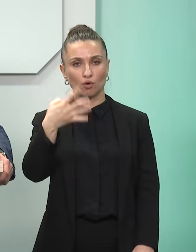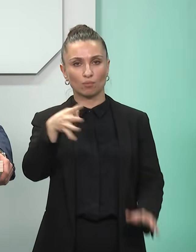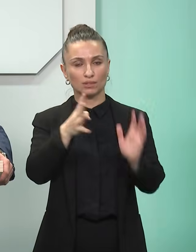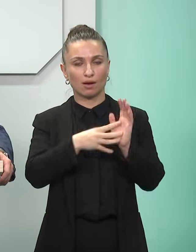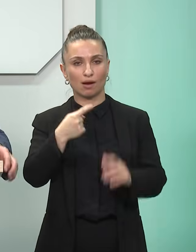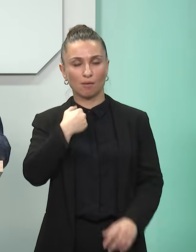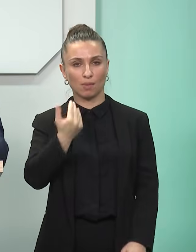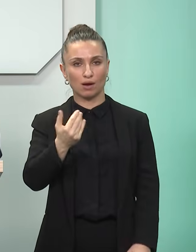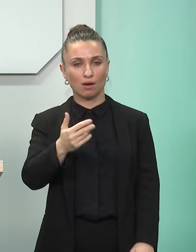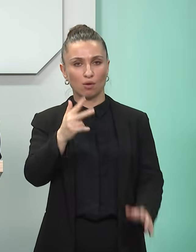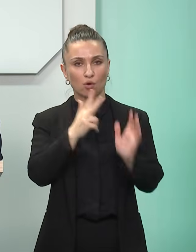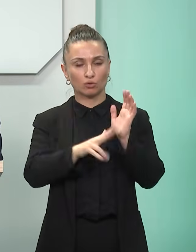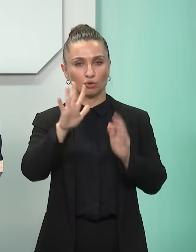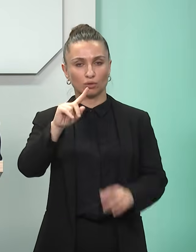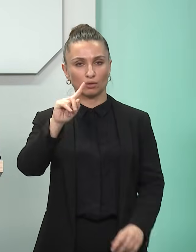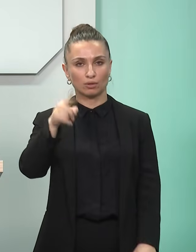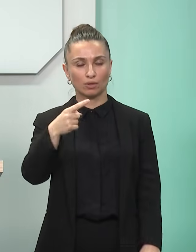36549 ხმა